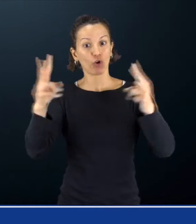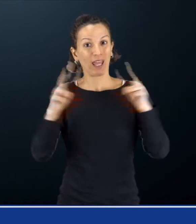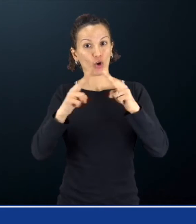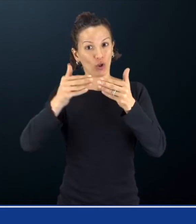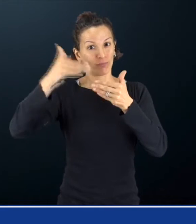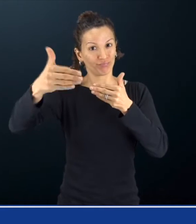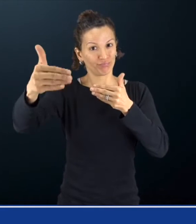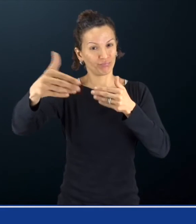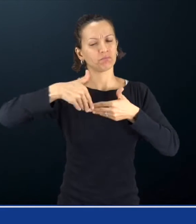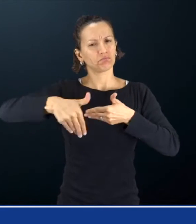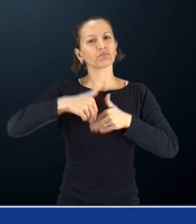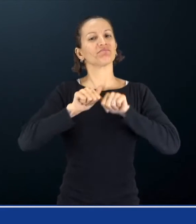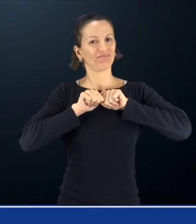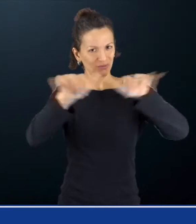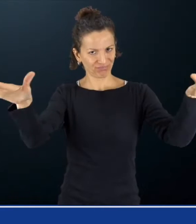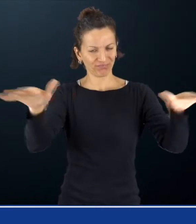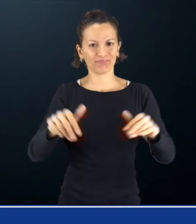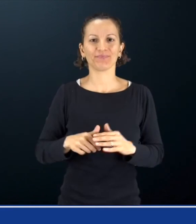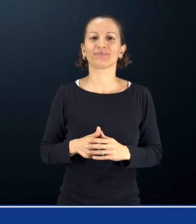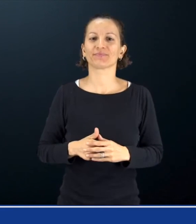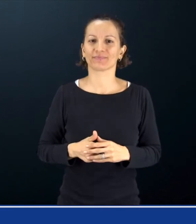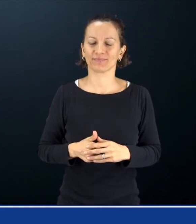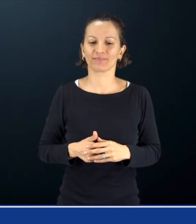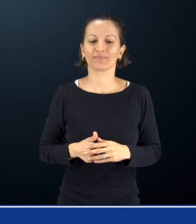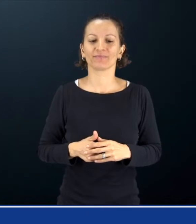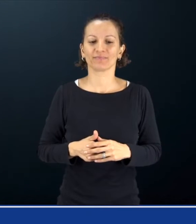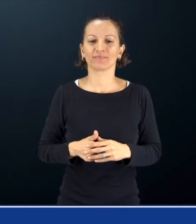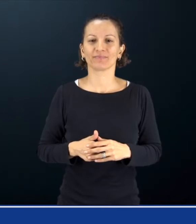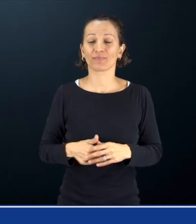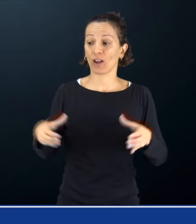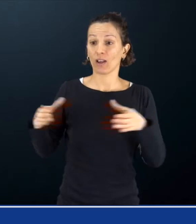Il calendario degli altri appuntamenti sarà fornito in seguito.